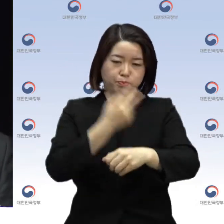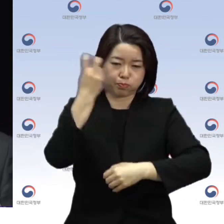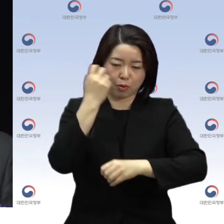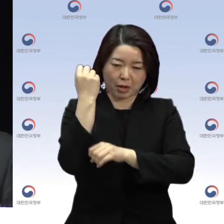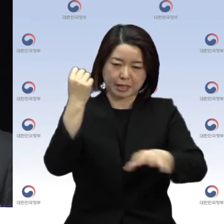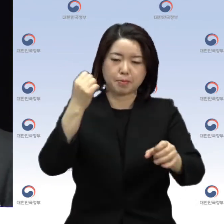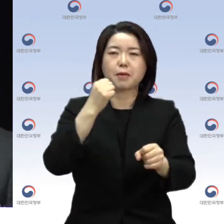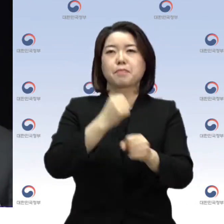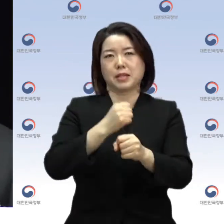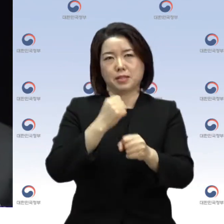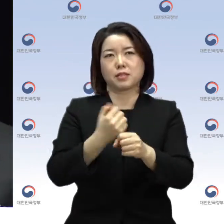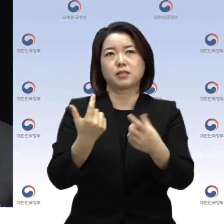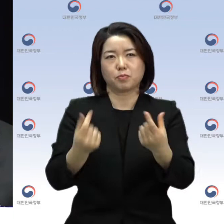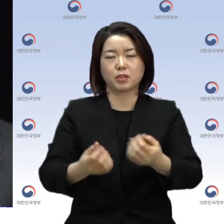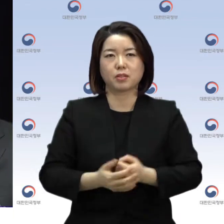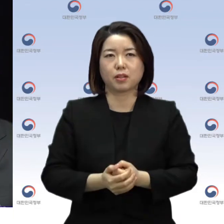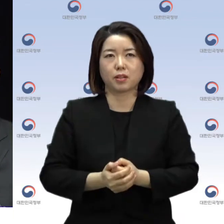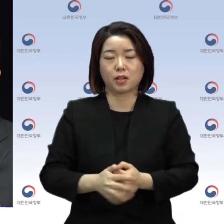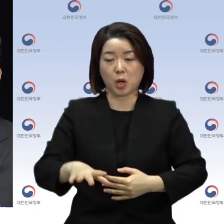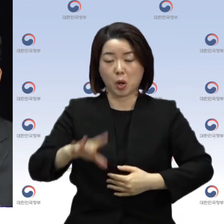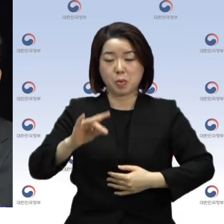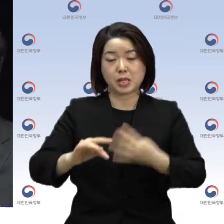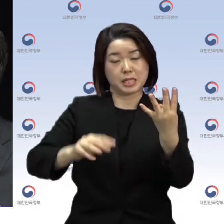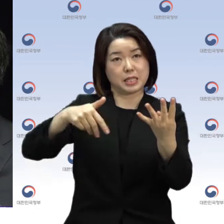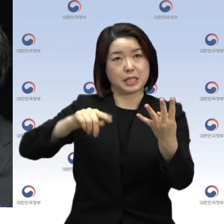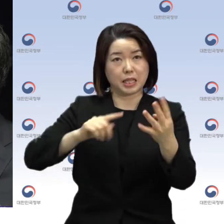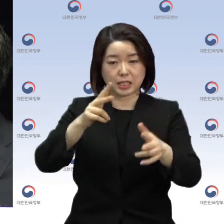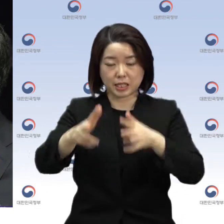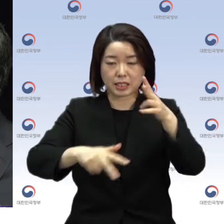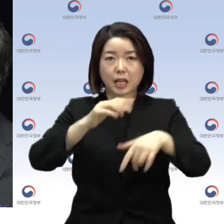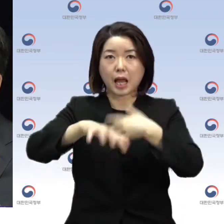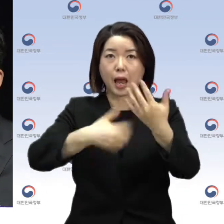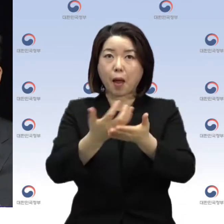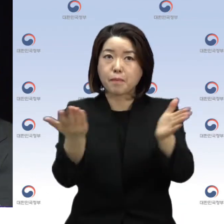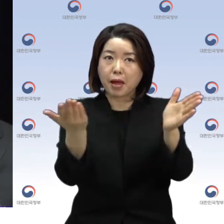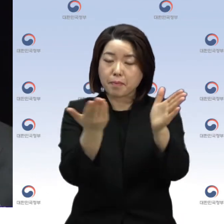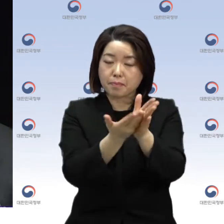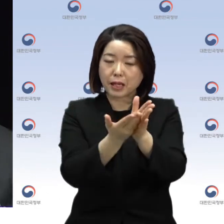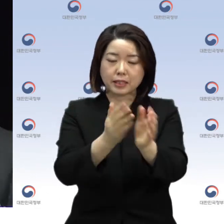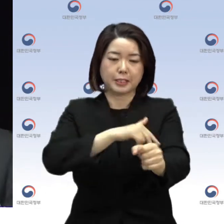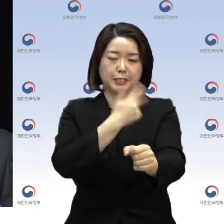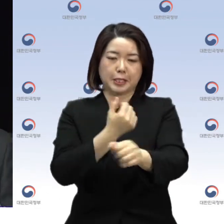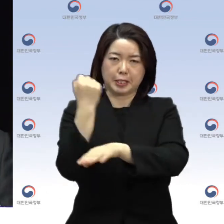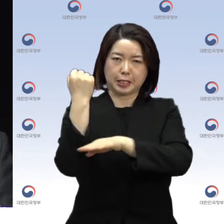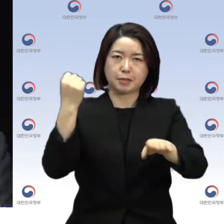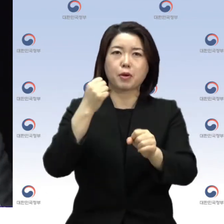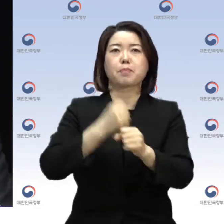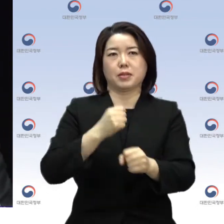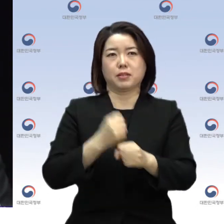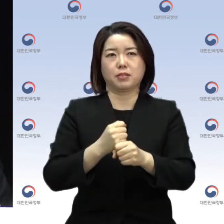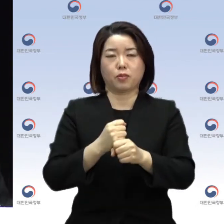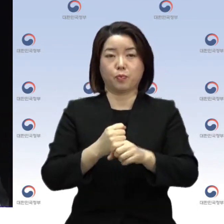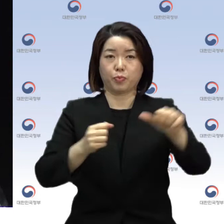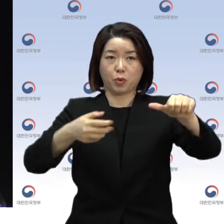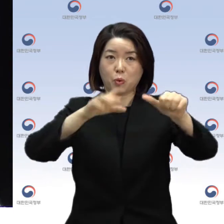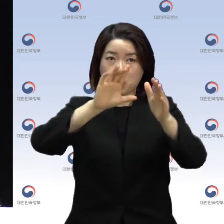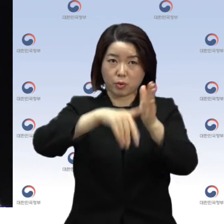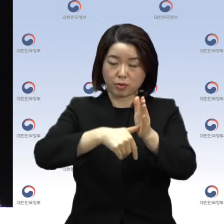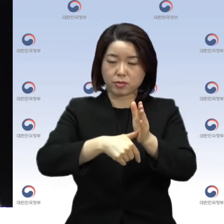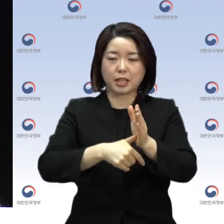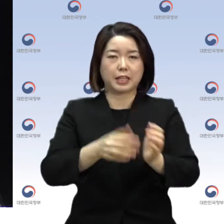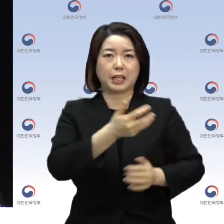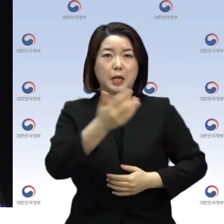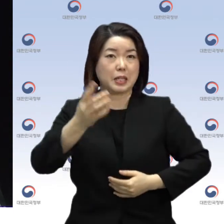강화입니다. 먼저 4차 산업혁명 시대에 부응하는 저작권 기반을 조성하겠습니다. 5세대 이동통신,